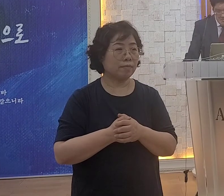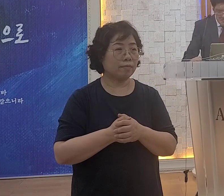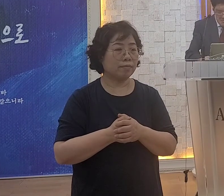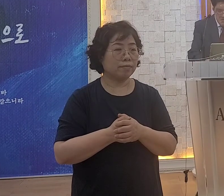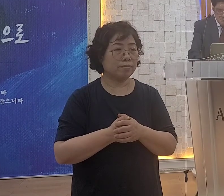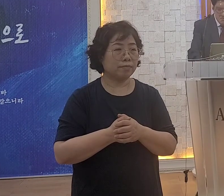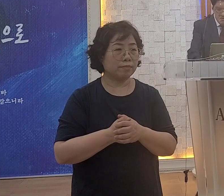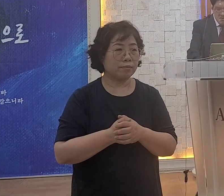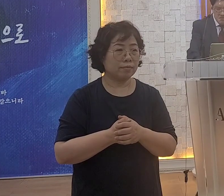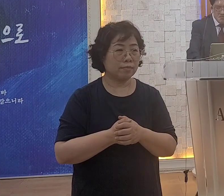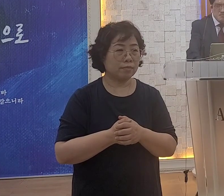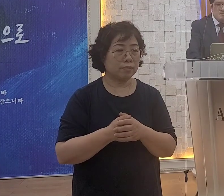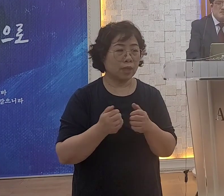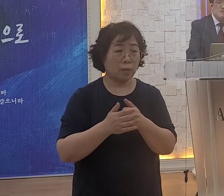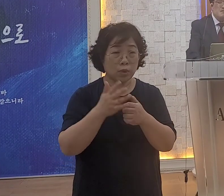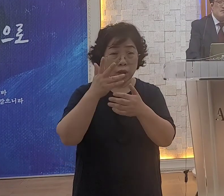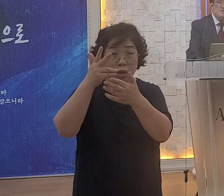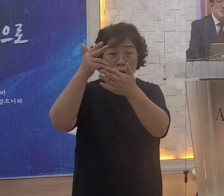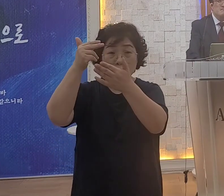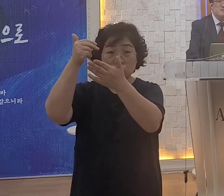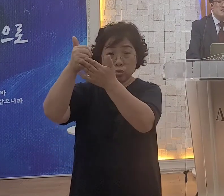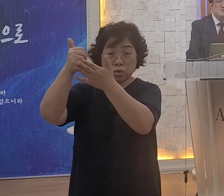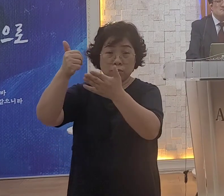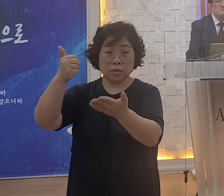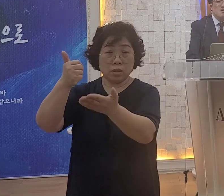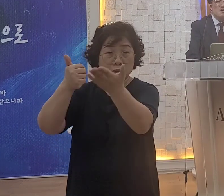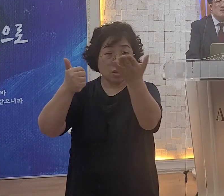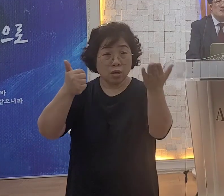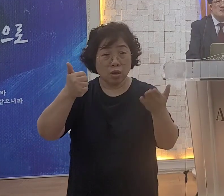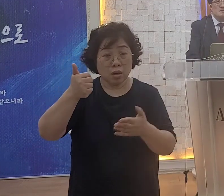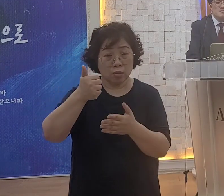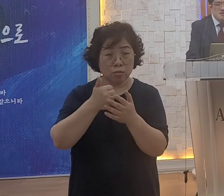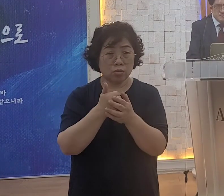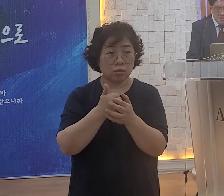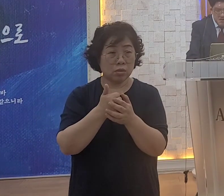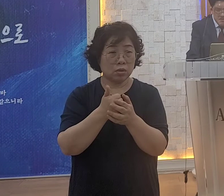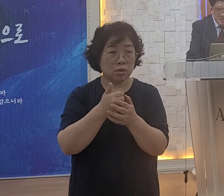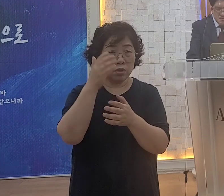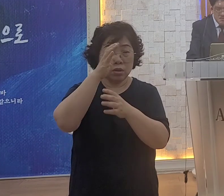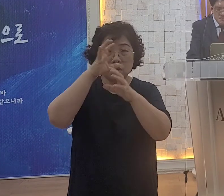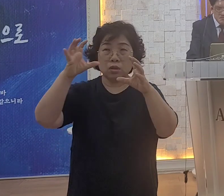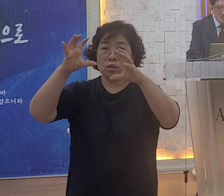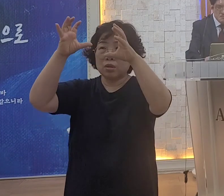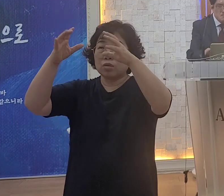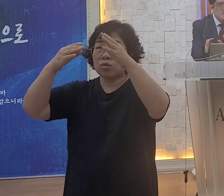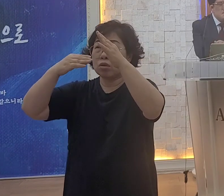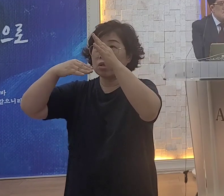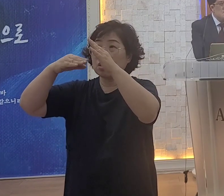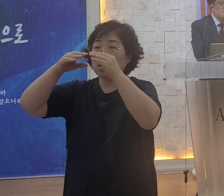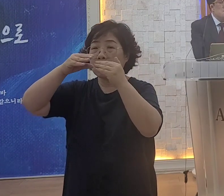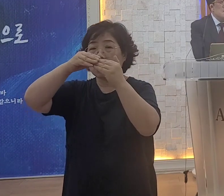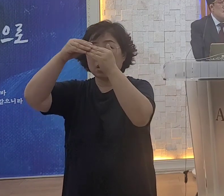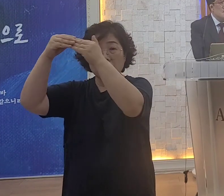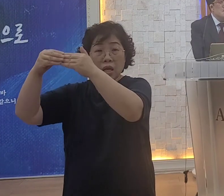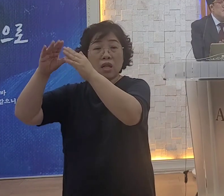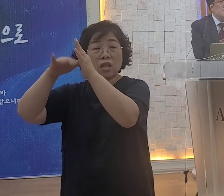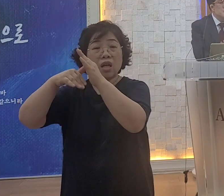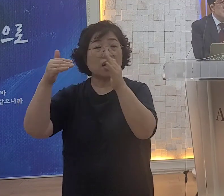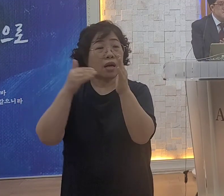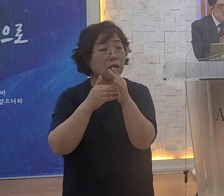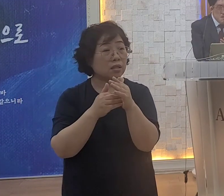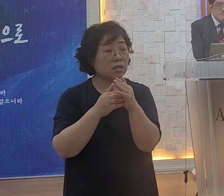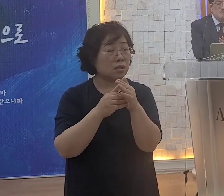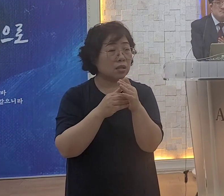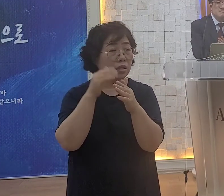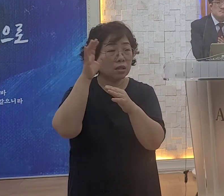그래서 그 주님께서 여러분들이 천국에 입성할 때까지 우리의 이